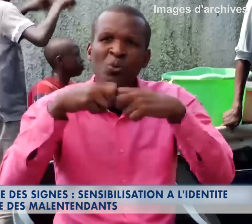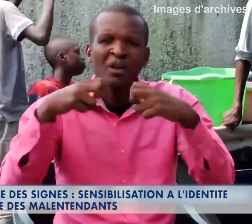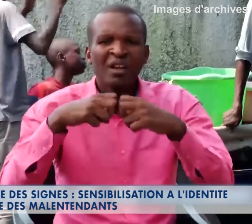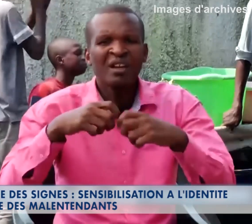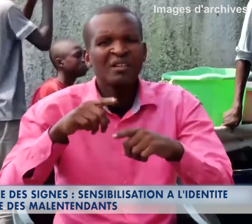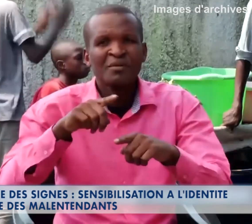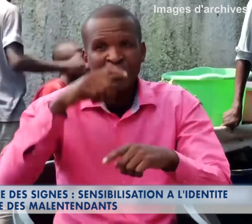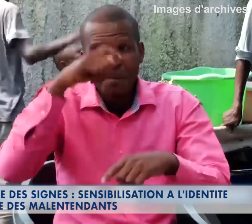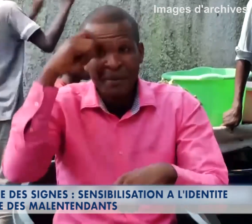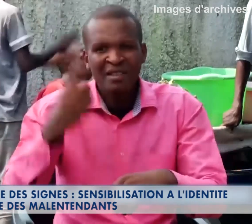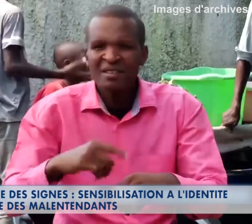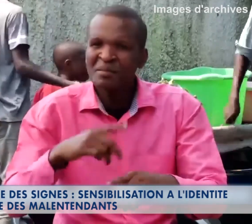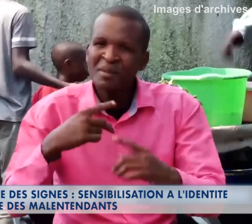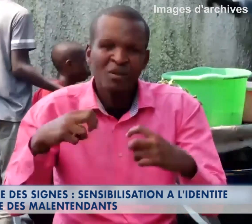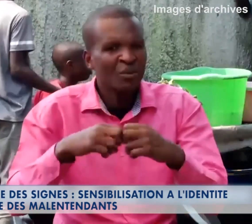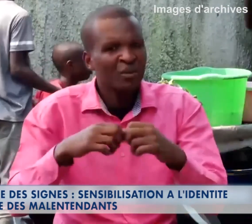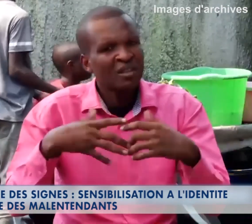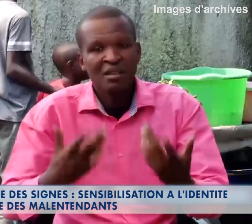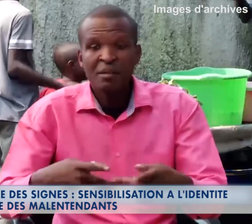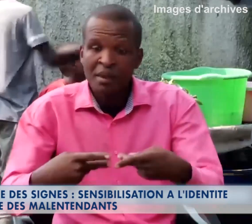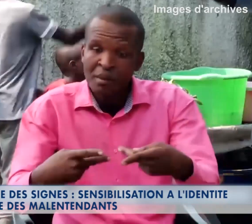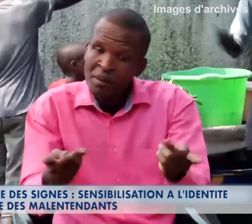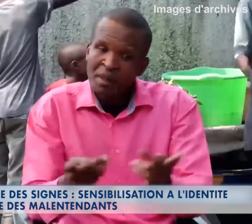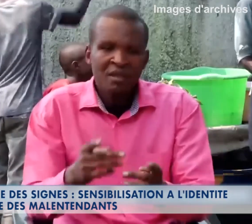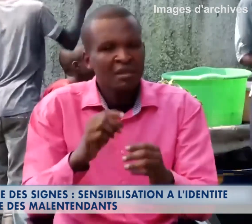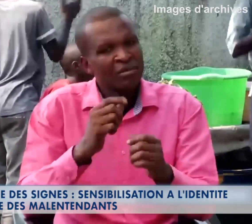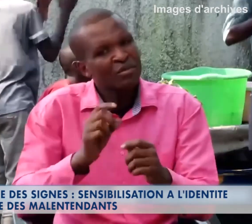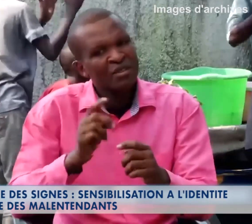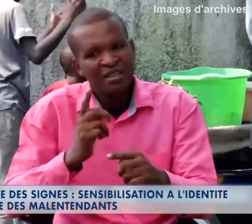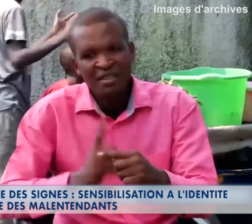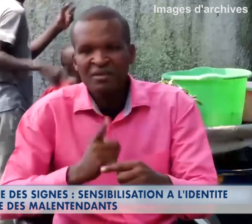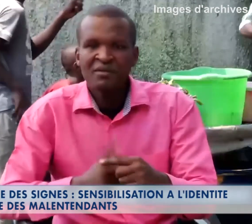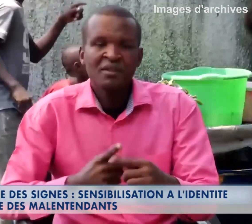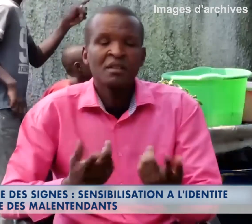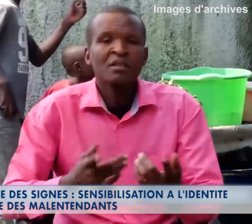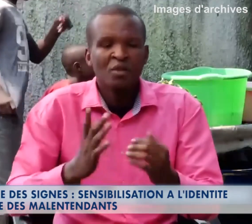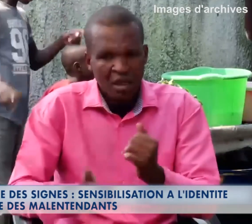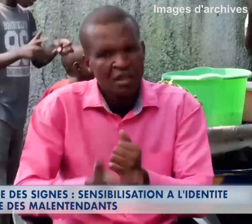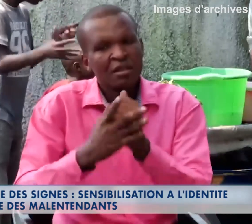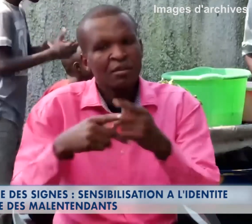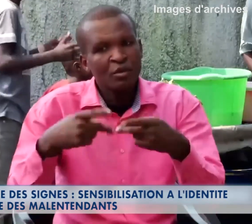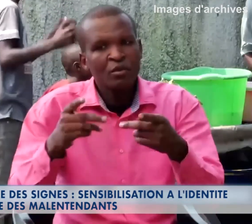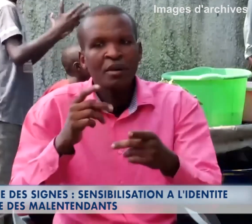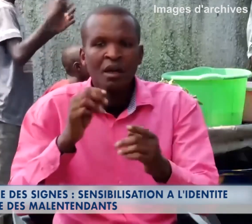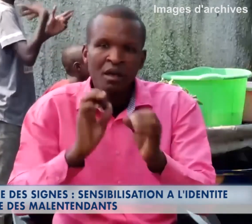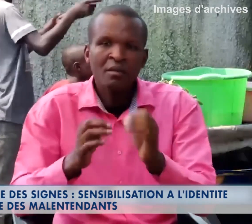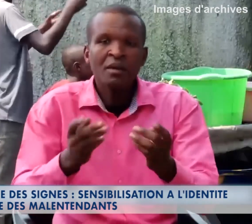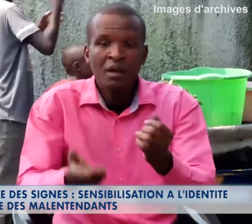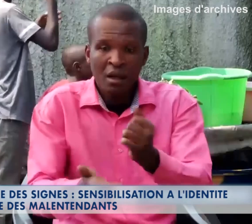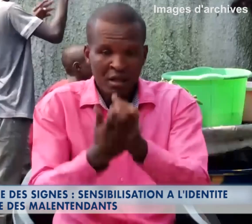Alors, autre chose, on a un problème de courant. C'est très difficile ici dans notre quartier, ici à Petro-Coumou. C'est difficile. Alors,